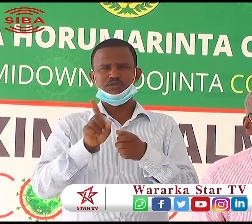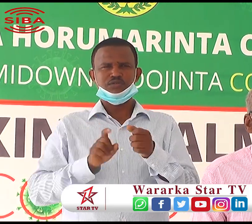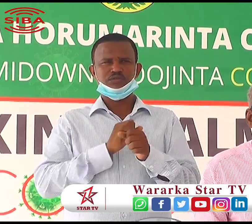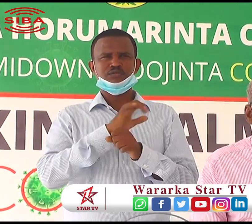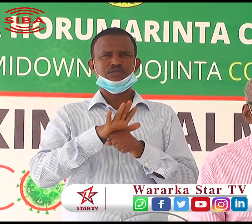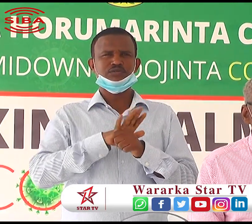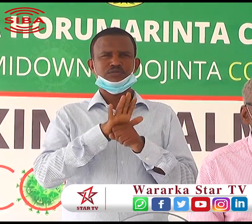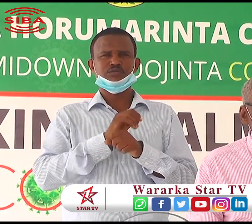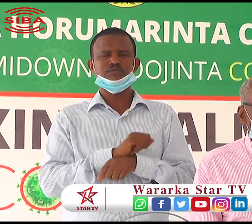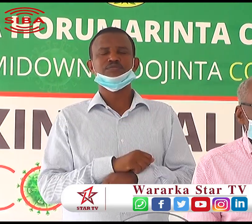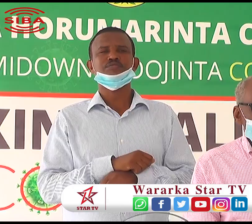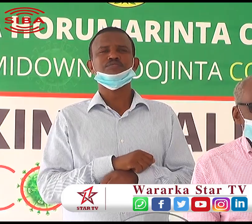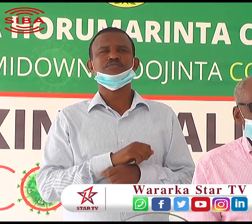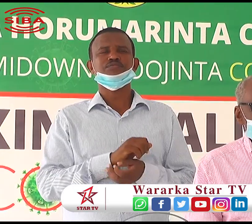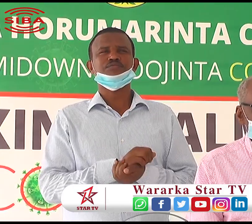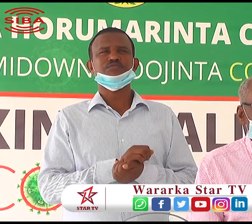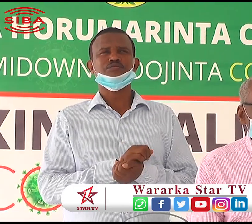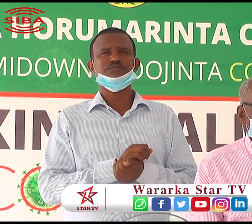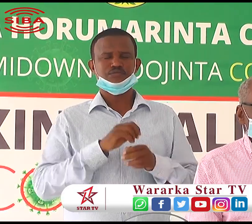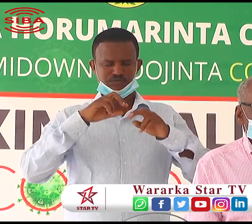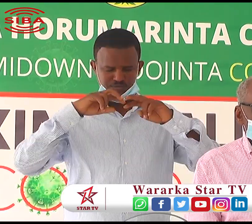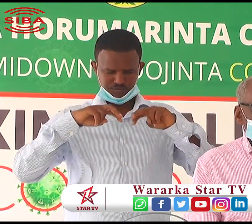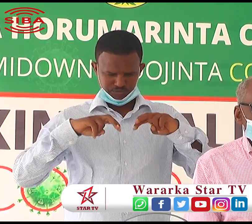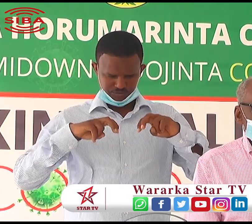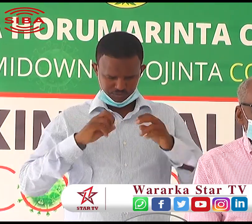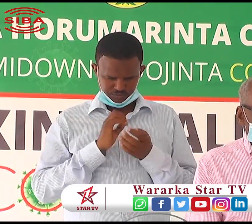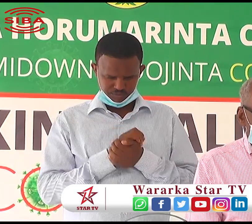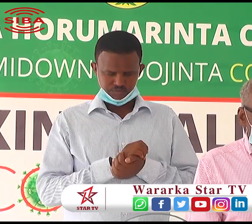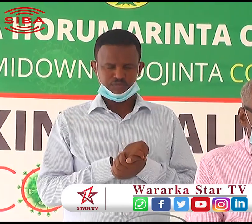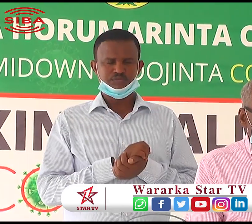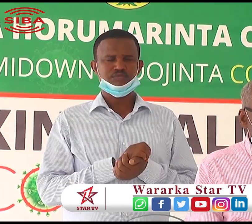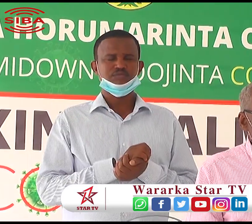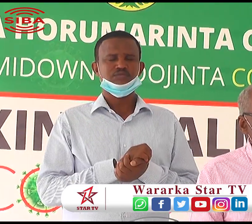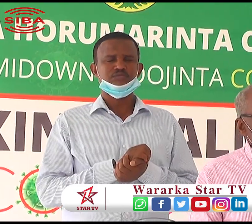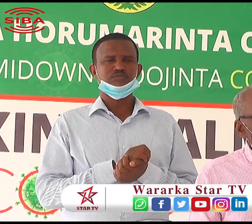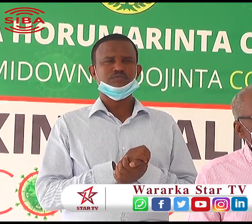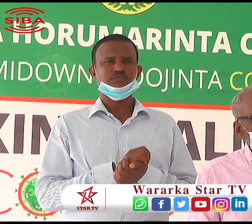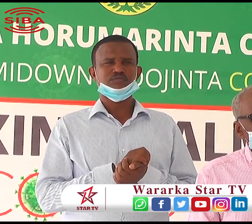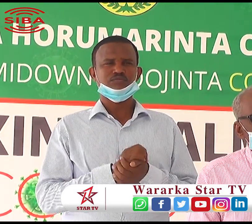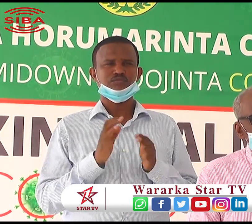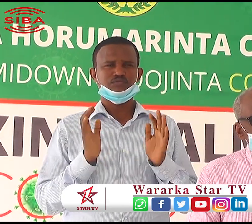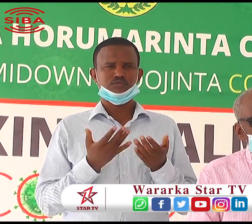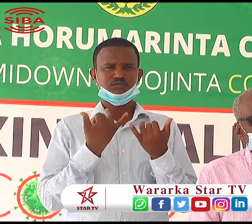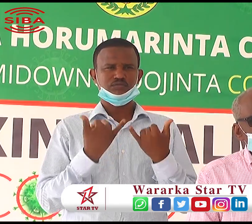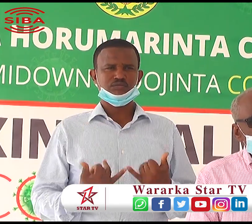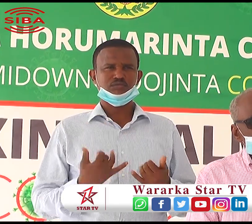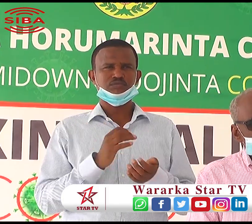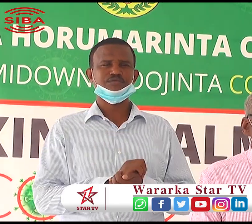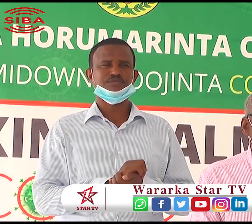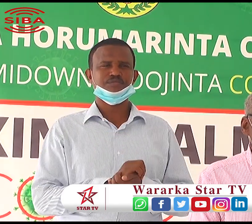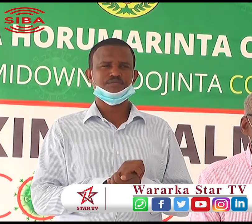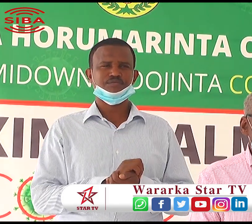madaxa xiriirka dadweynaha wasaaradda horumarinta caafimaadka Soomaaliland Hussein Maxamed Yuusuf oo bulshada la wadaagaya warbixin maalmeedka xanuunka